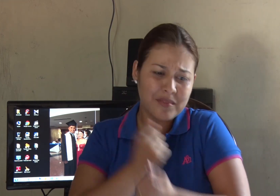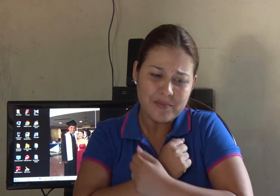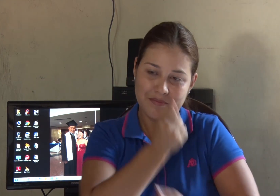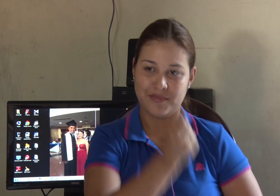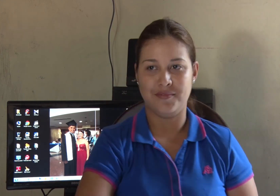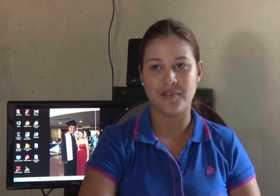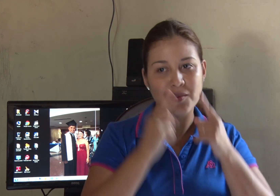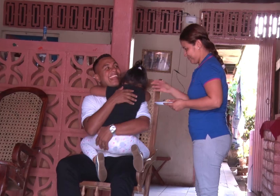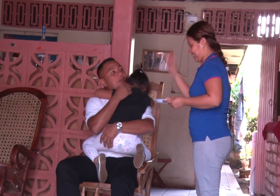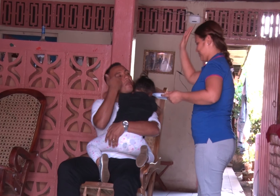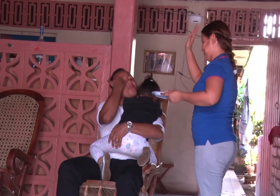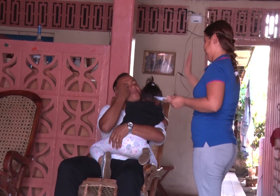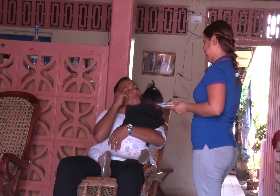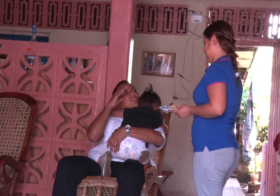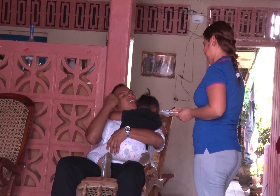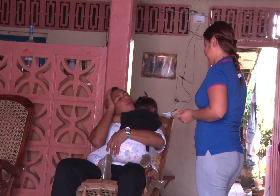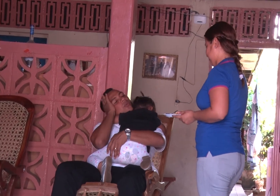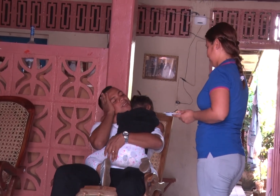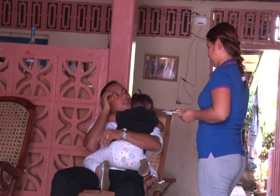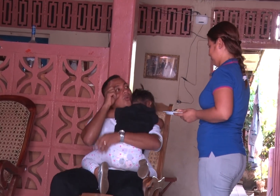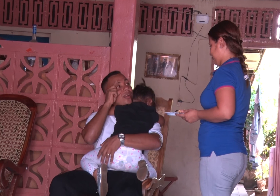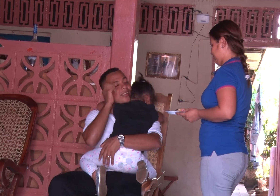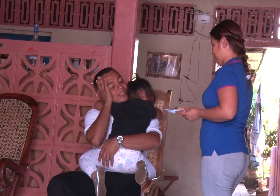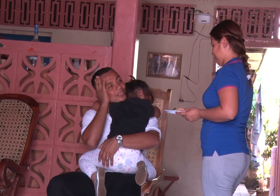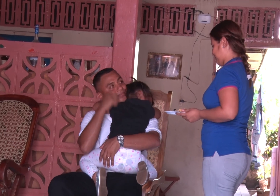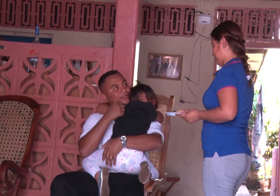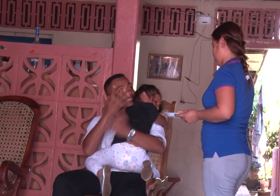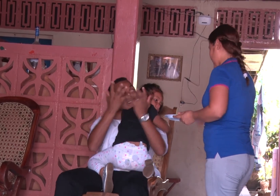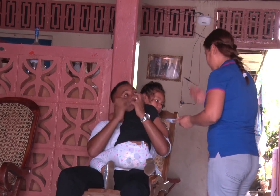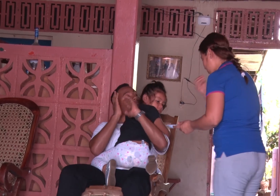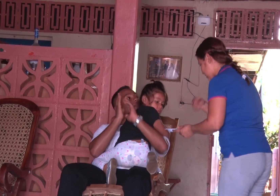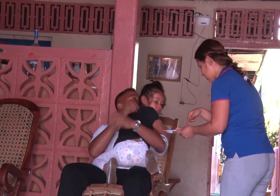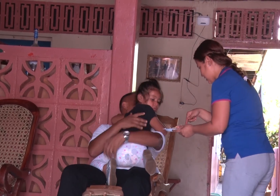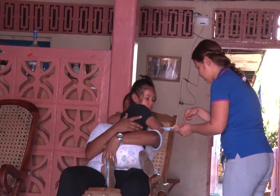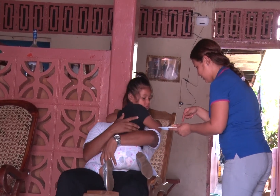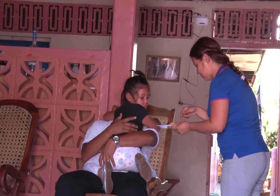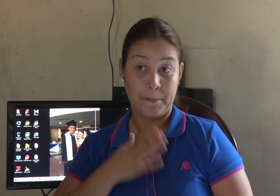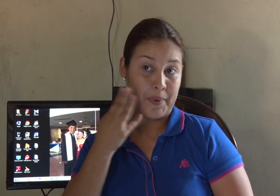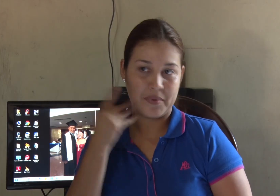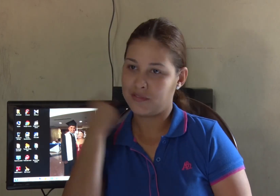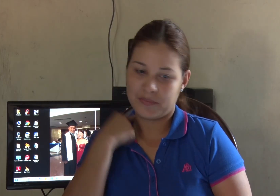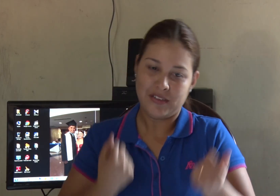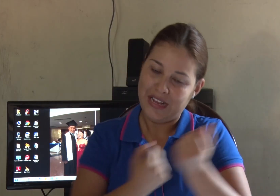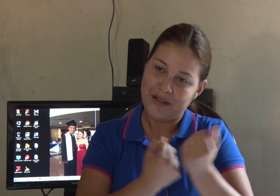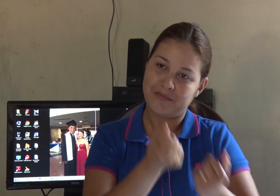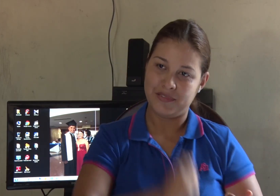ha apoyado siempre, lo ha visto como un hijo. Siempre se preocupan por él y mi